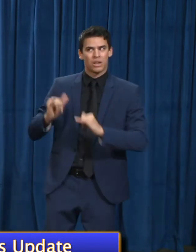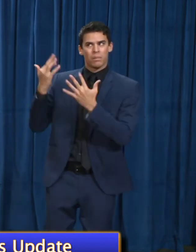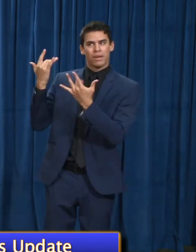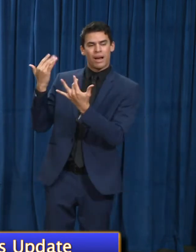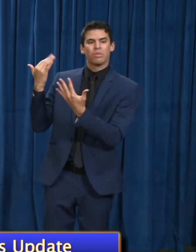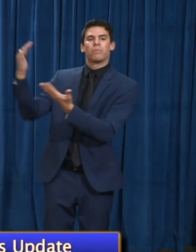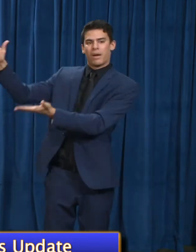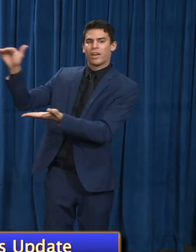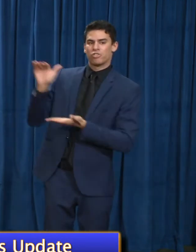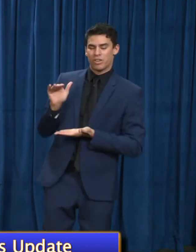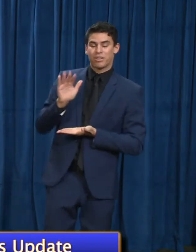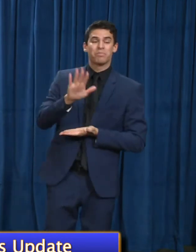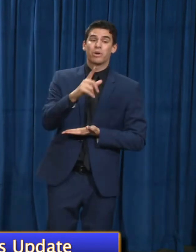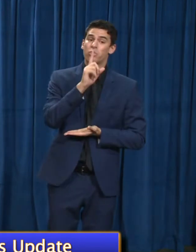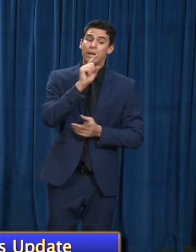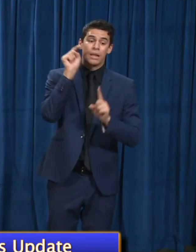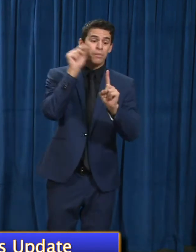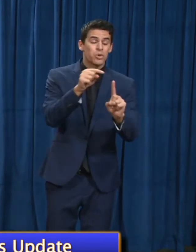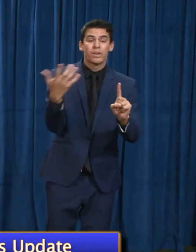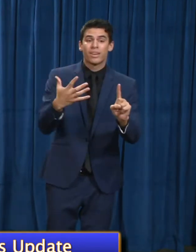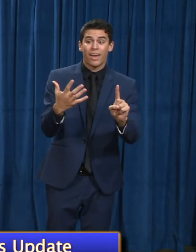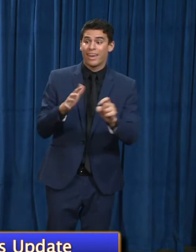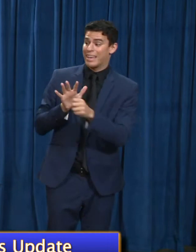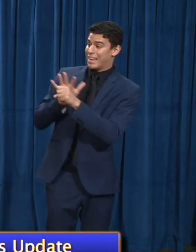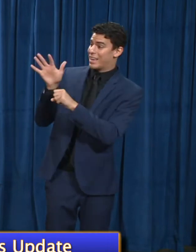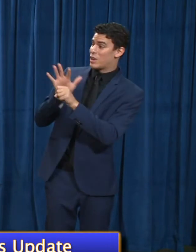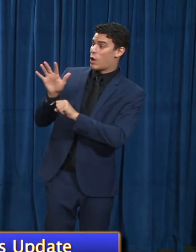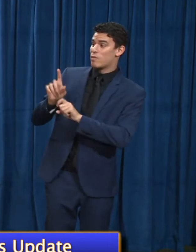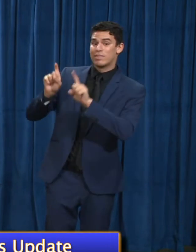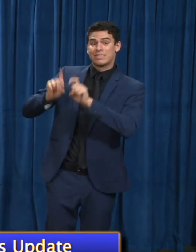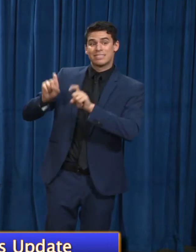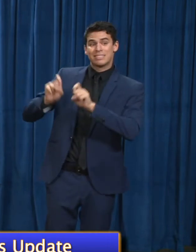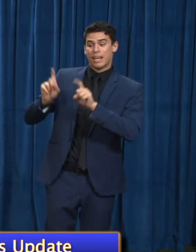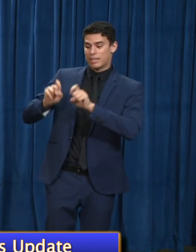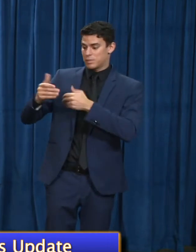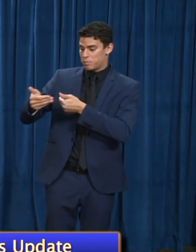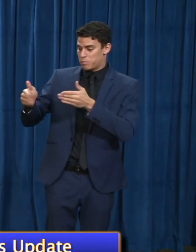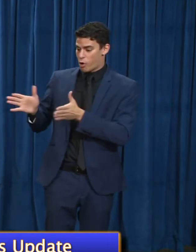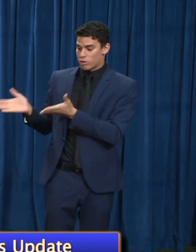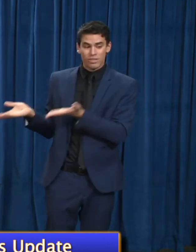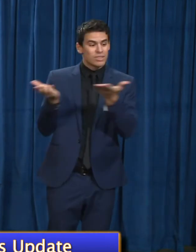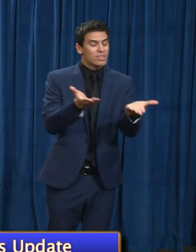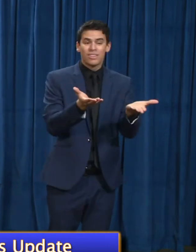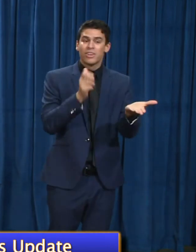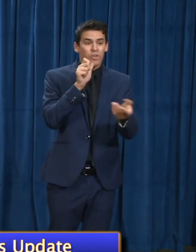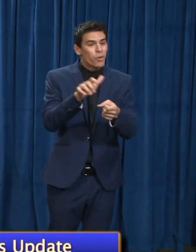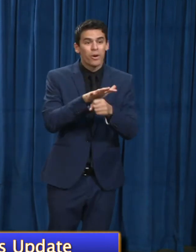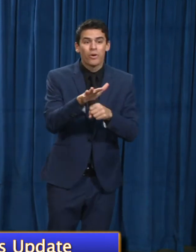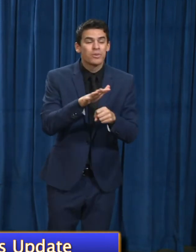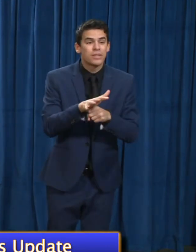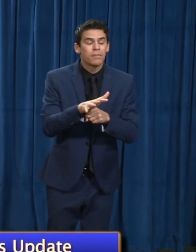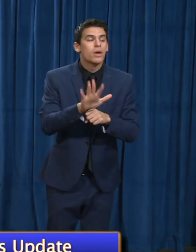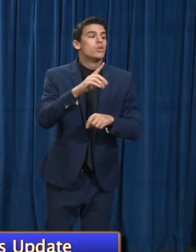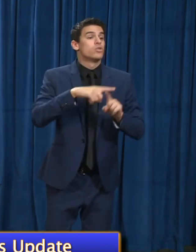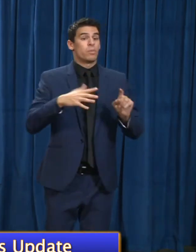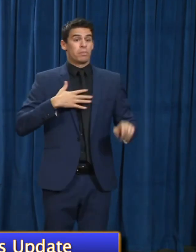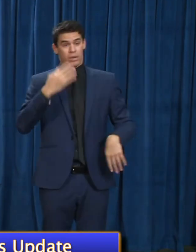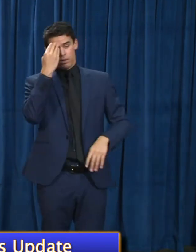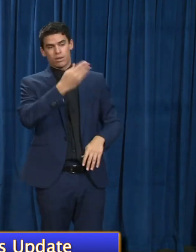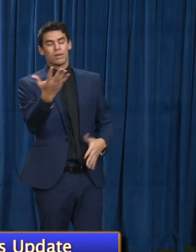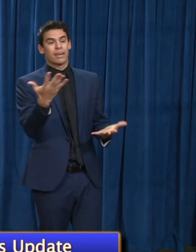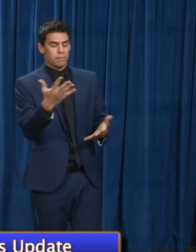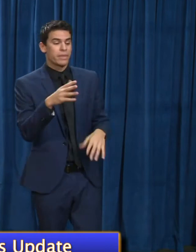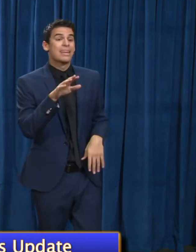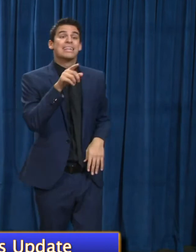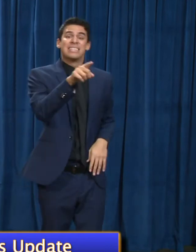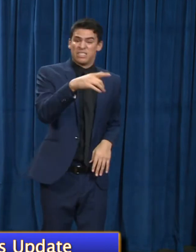hay las suficientes pruebas. Lo que le estamos diciendo a la gente es, siempre y cuando tengas síntomas, si no